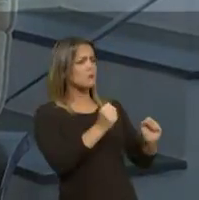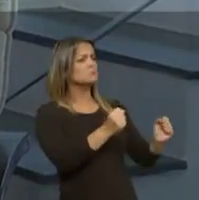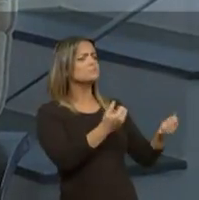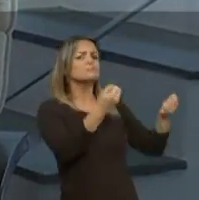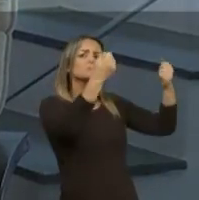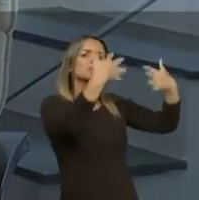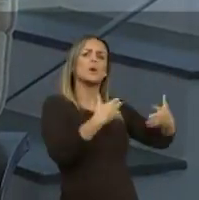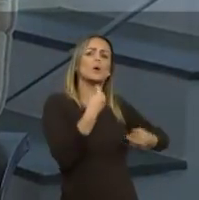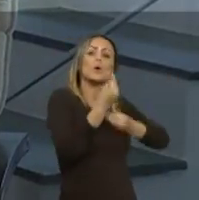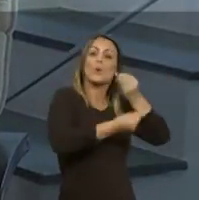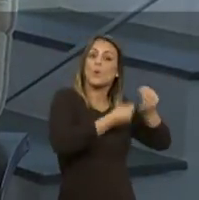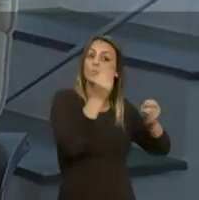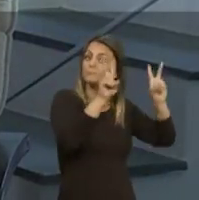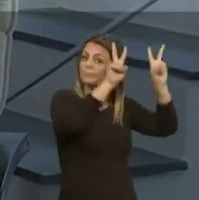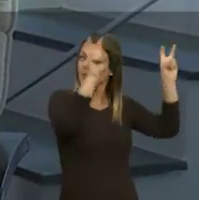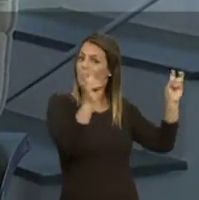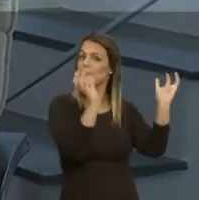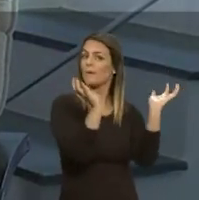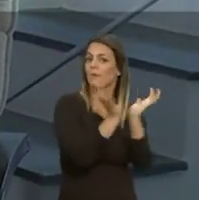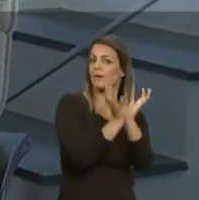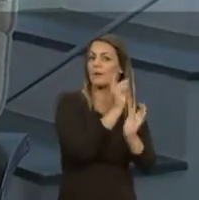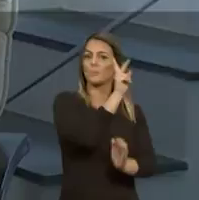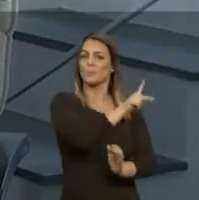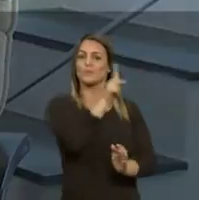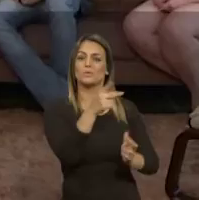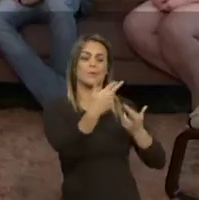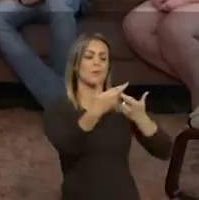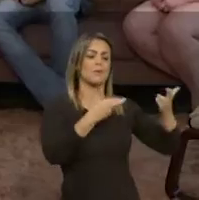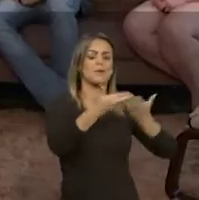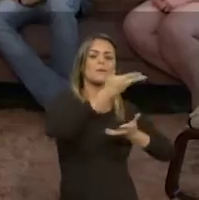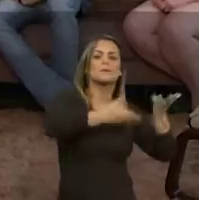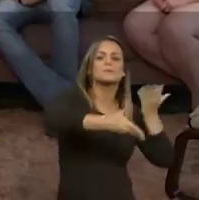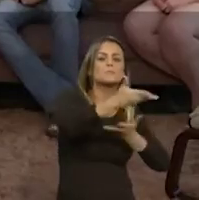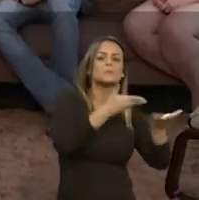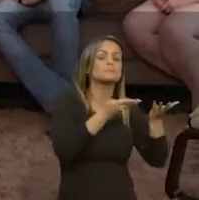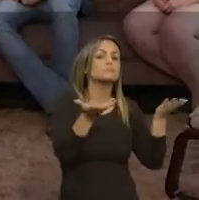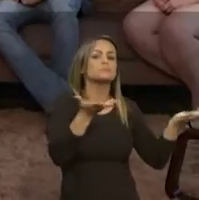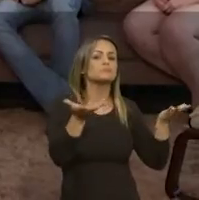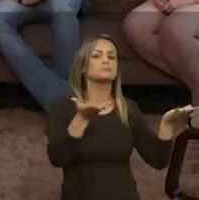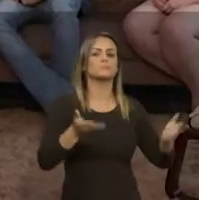de contar pra gente sobre essa questão da relação com os colegas?